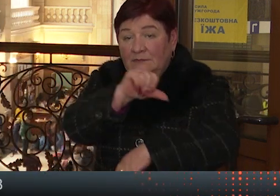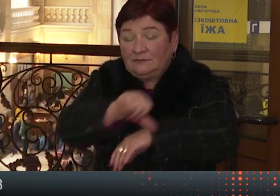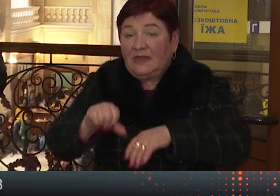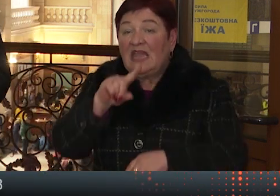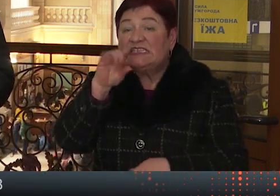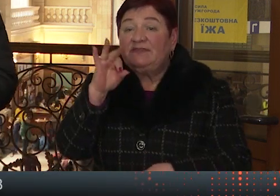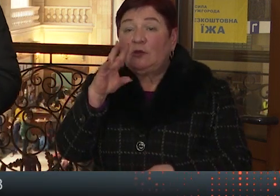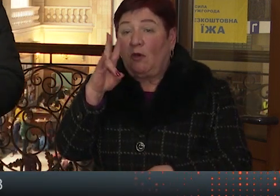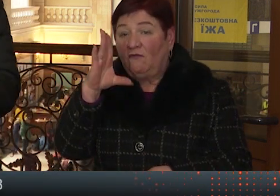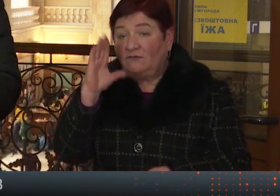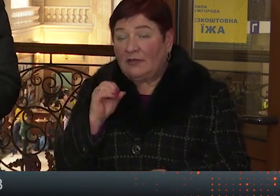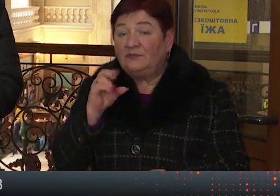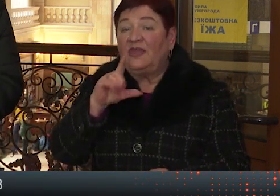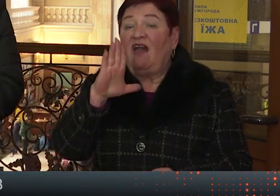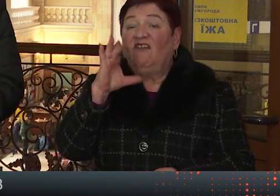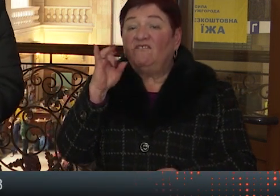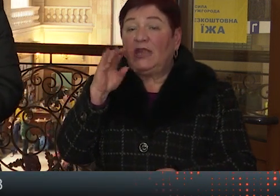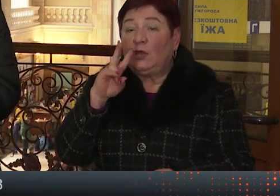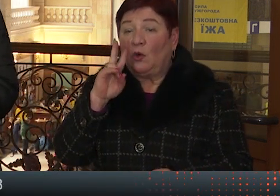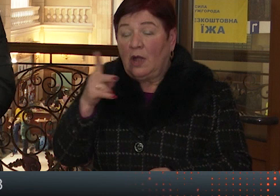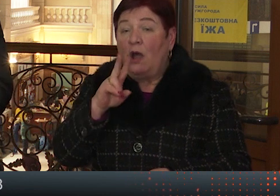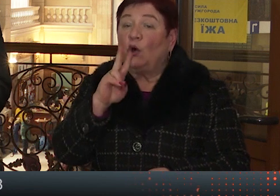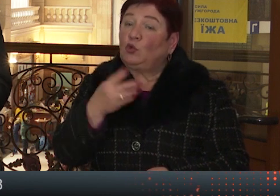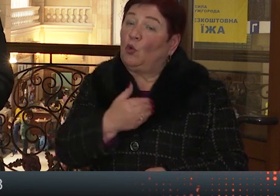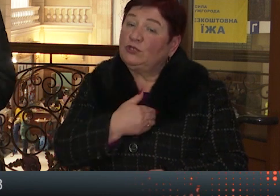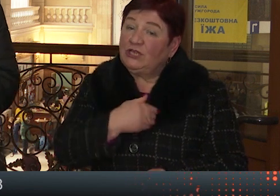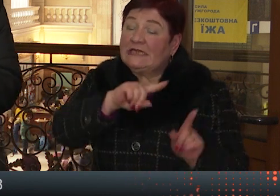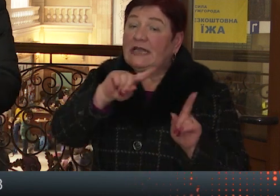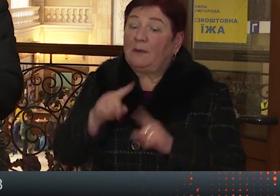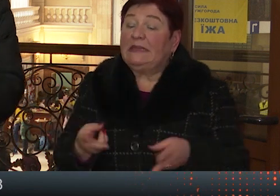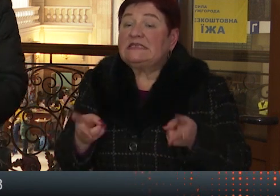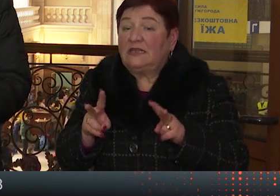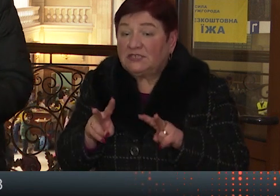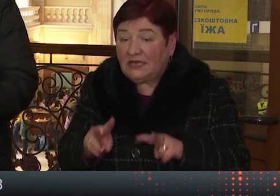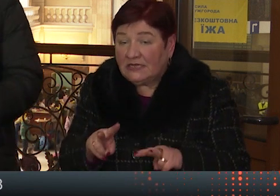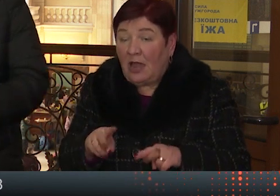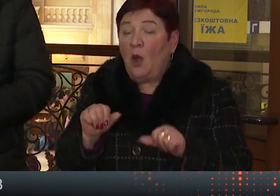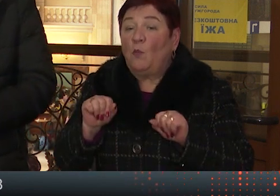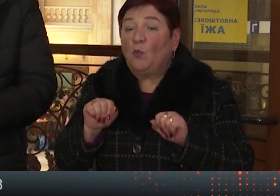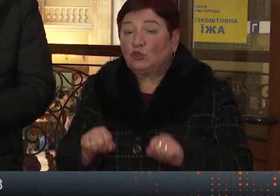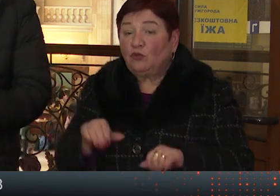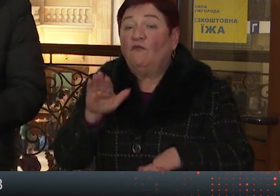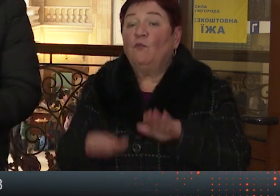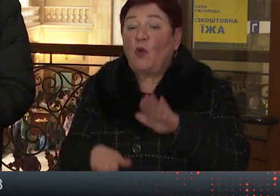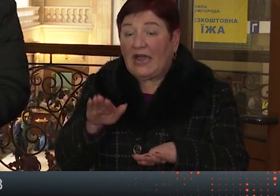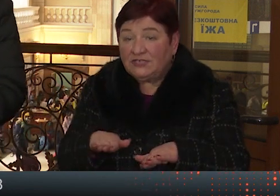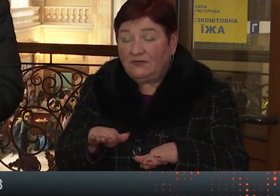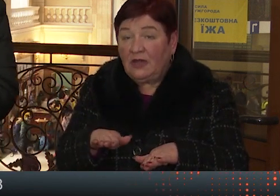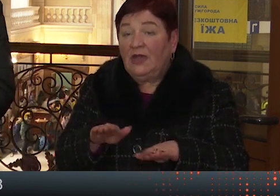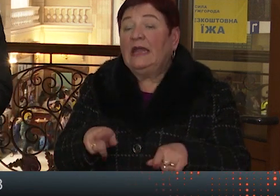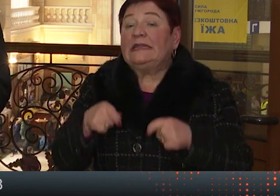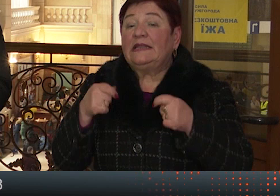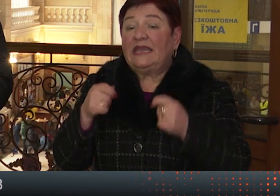Косино-Дзвінкове-Вилок, а також тих громадян, які хочуть залишитися на Закарпатті, вони можуть станції Мукачево вже їм теж надається трансфер,